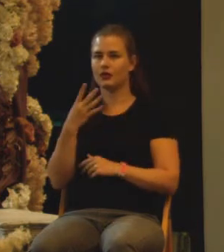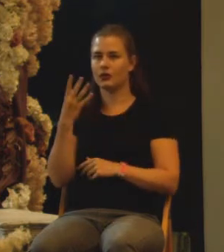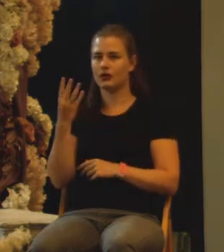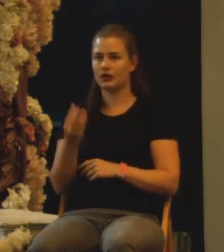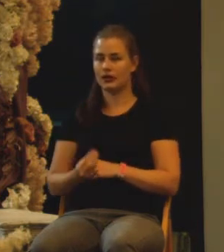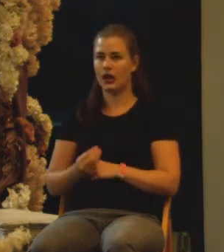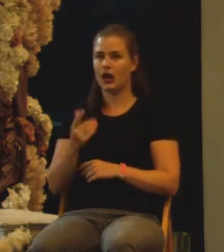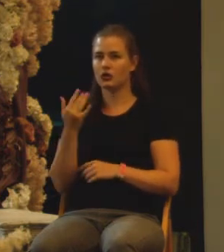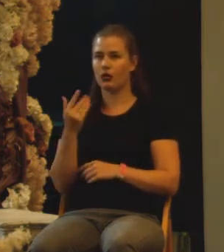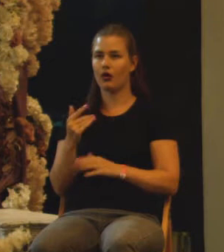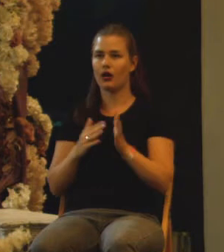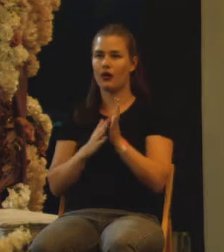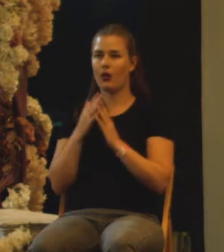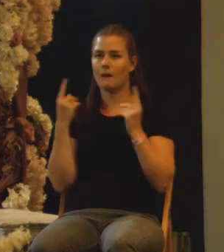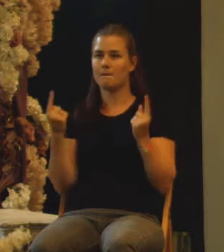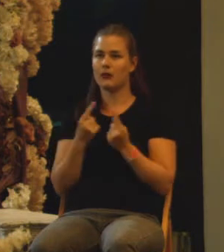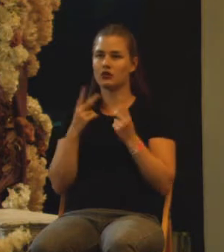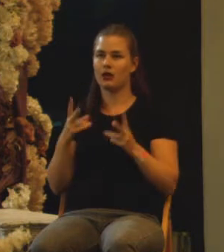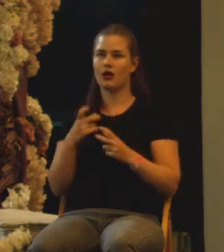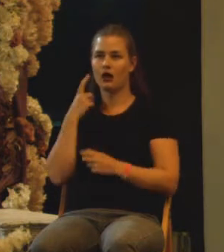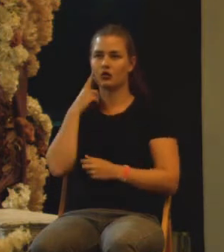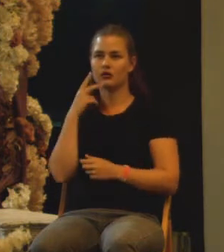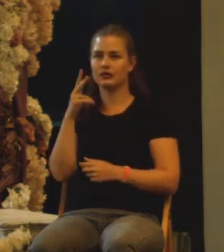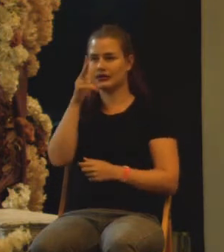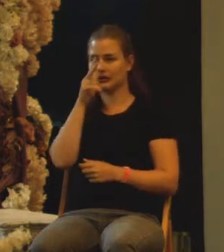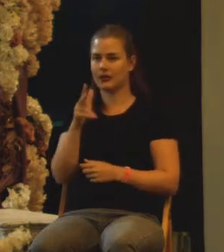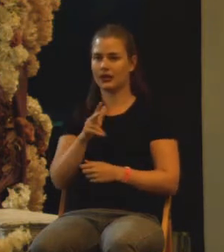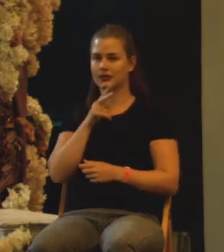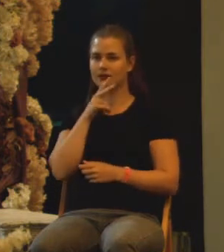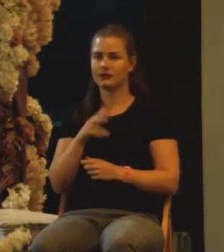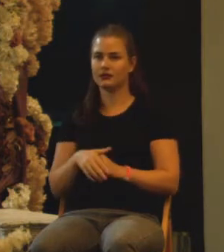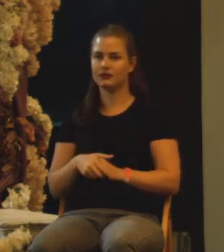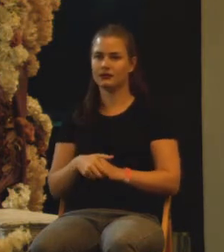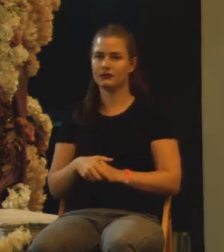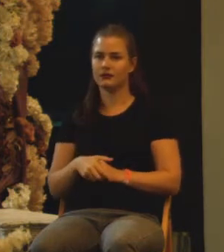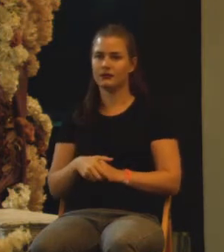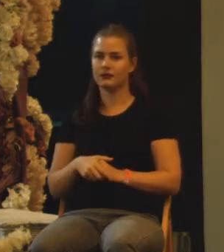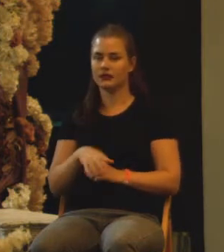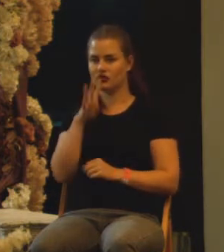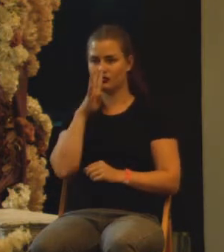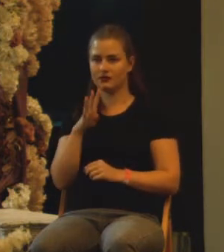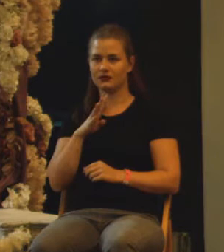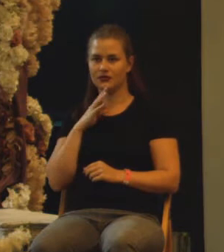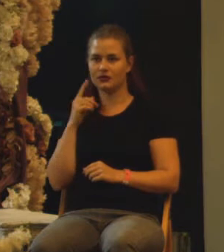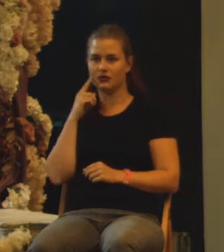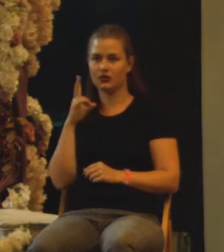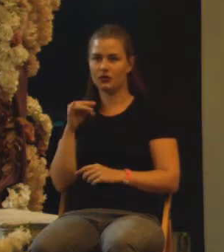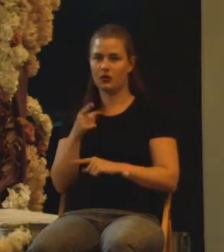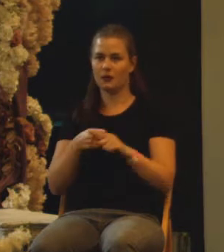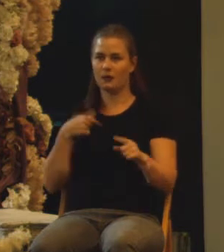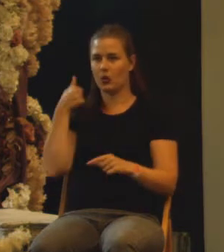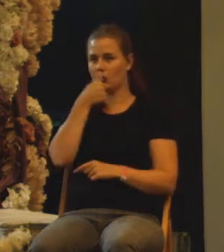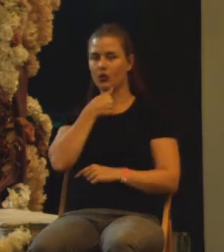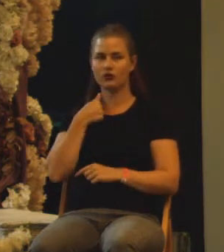дней. А сколько растет обычная курица, как думаете? 3 месяца? 4? Сколько,